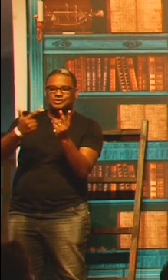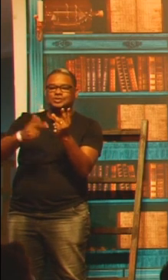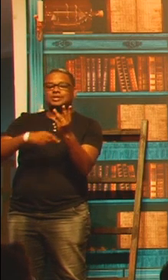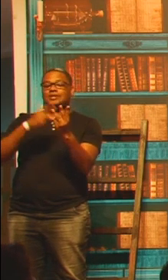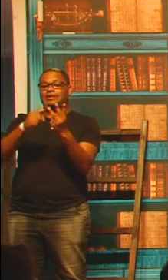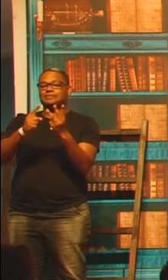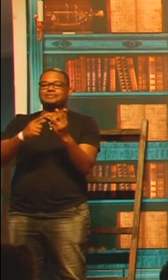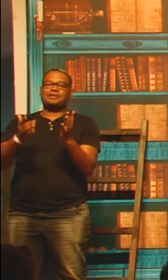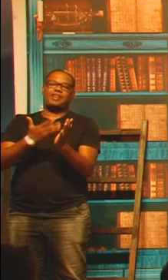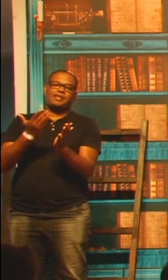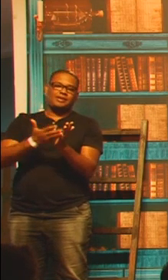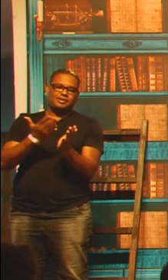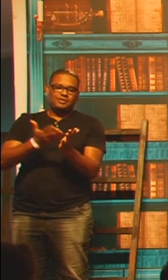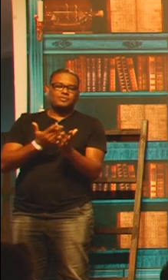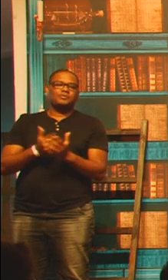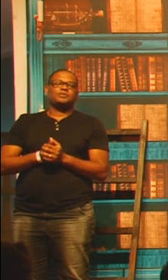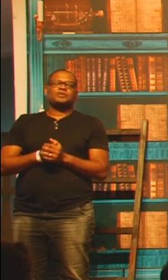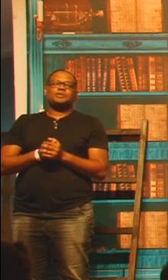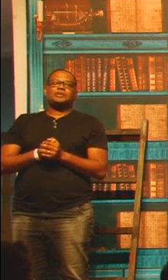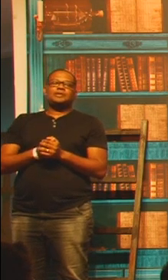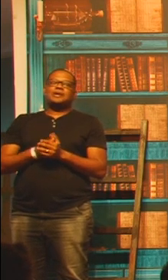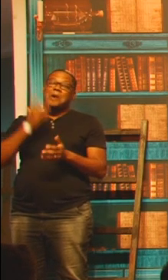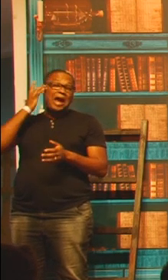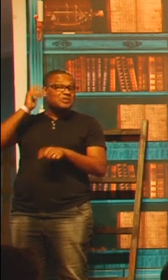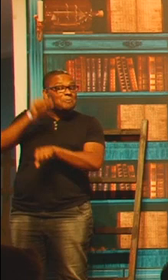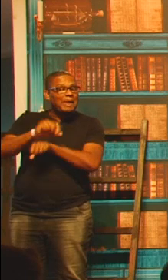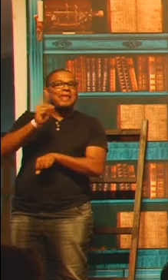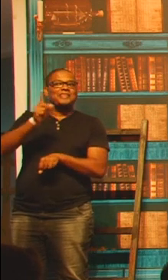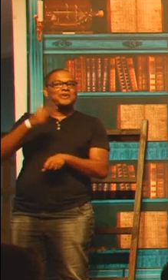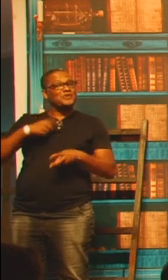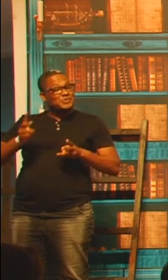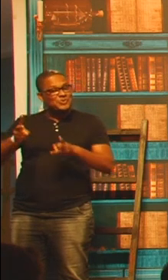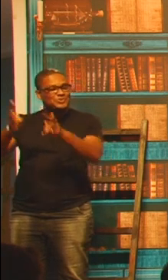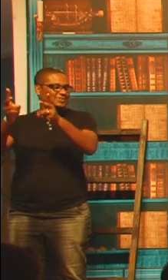Arado. Aí eu acho que eu não paro mais, não.